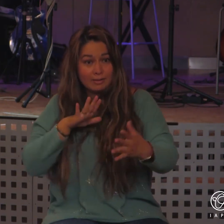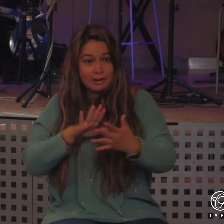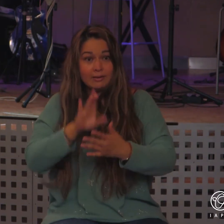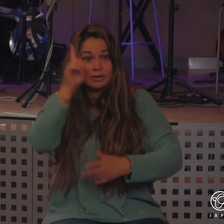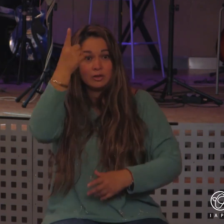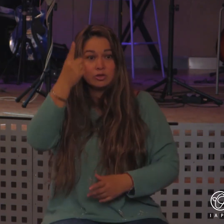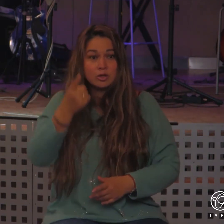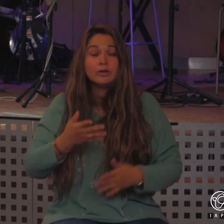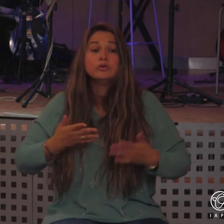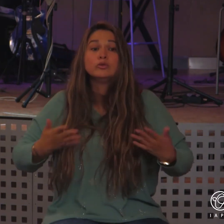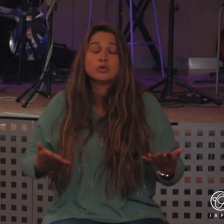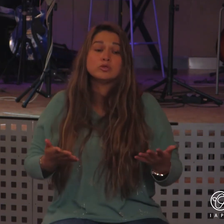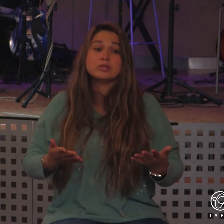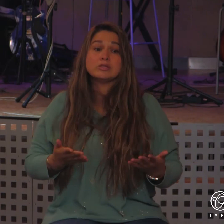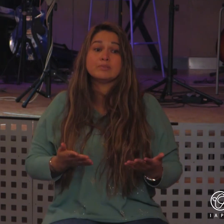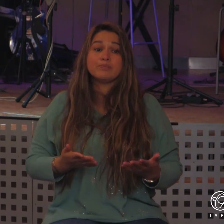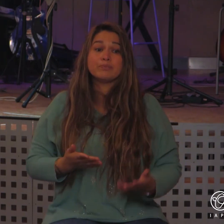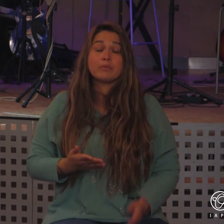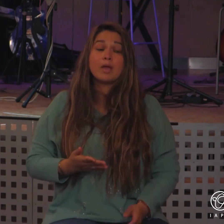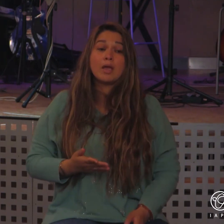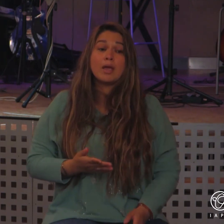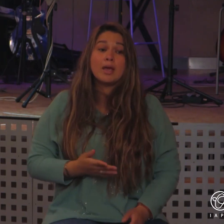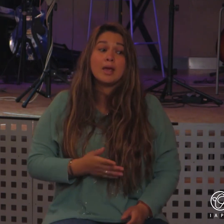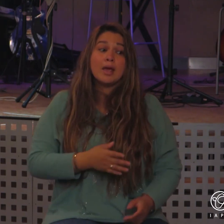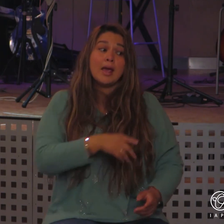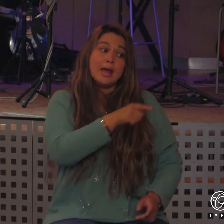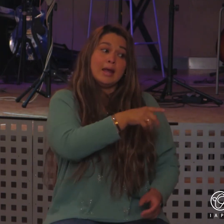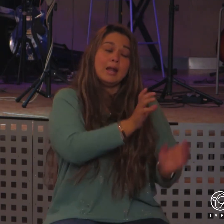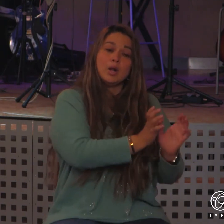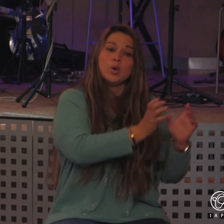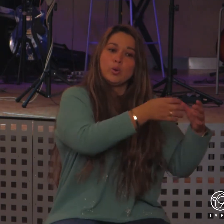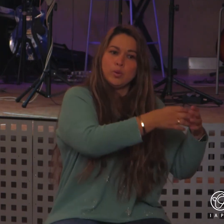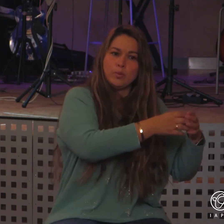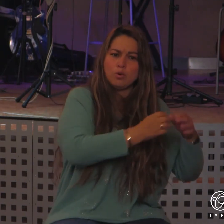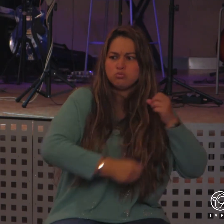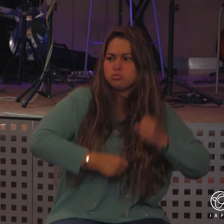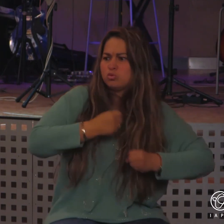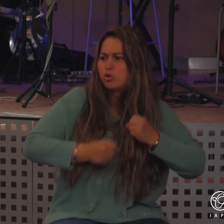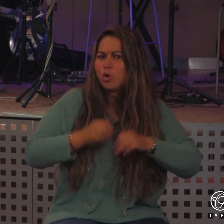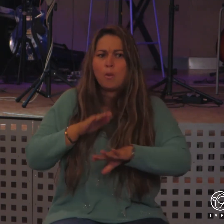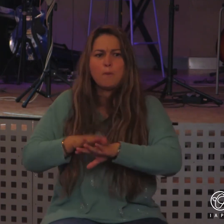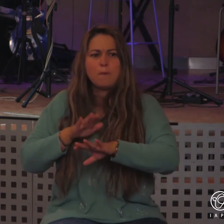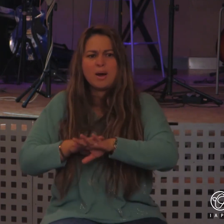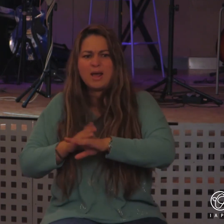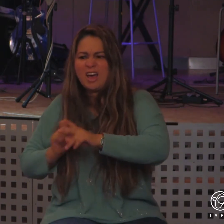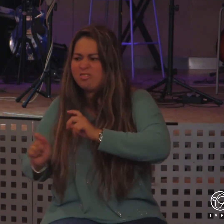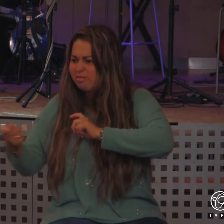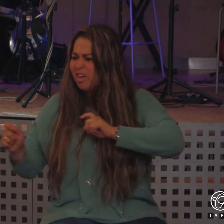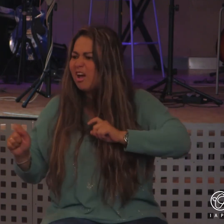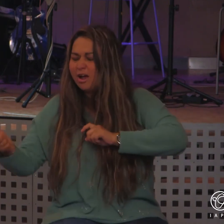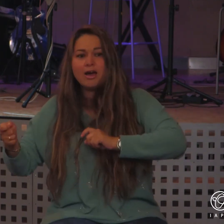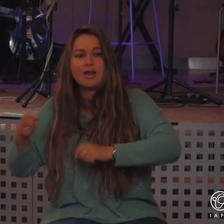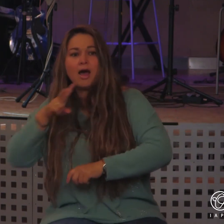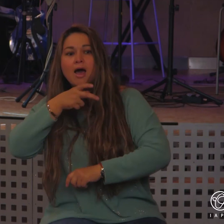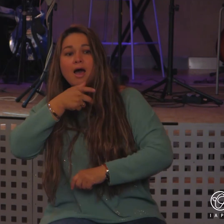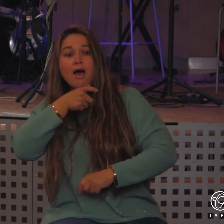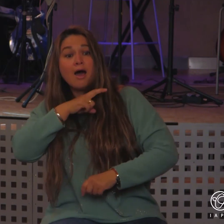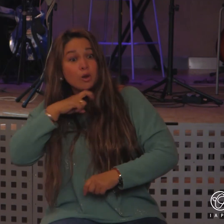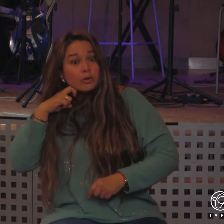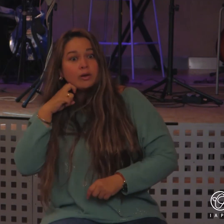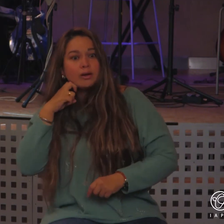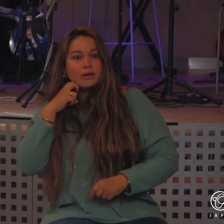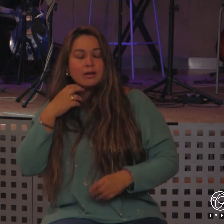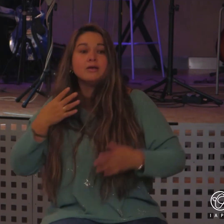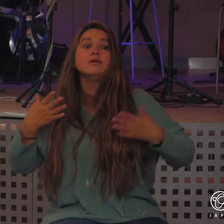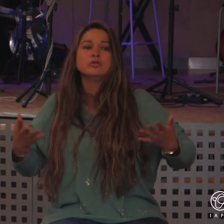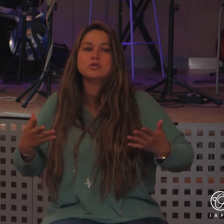con los hijos de Israel. Mas Jehová tronó aquel día con gran estruendo sobre los filisteos y